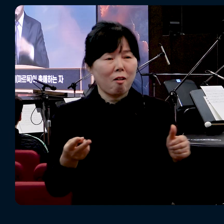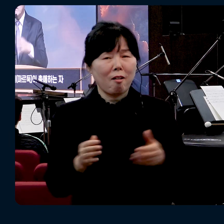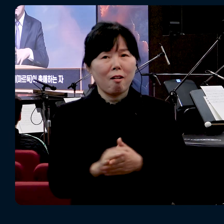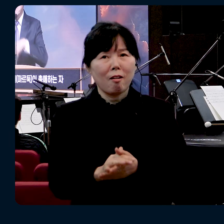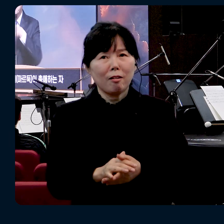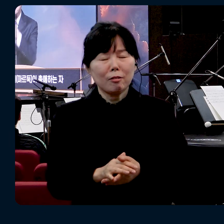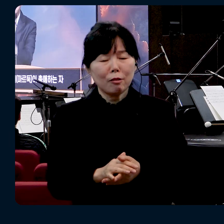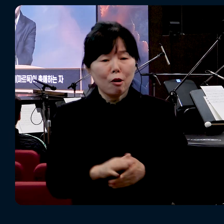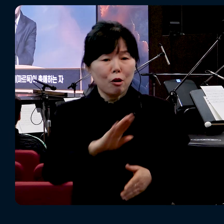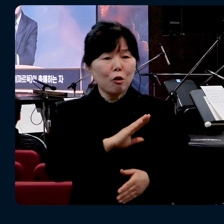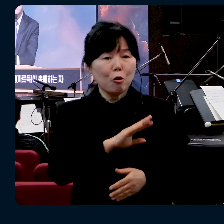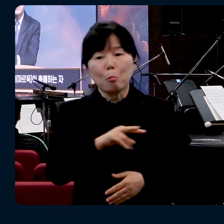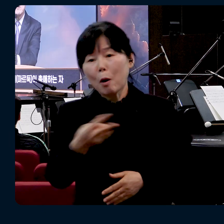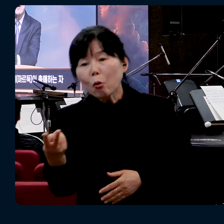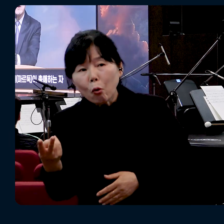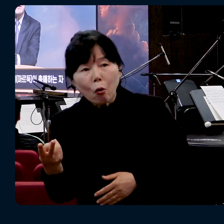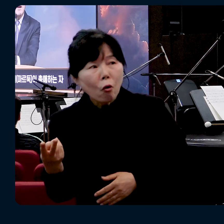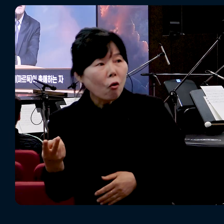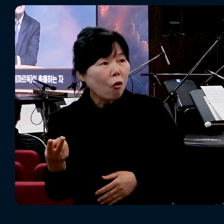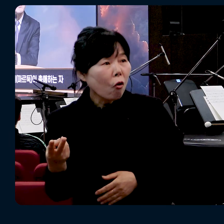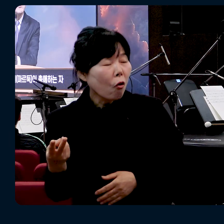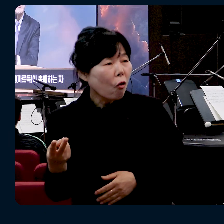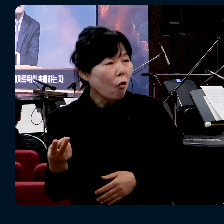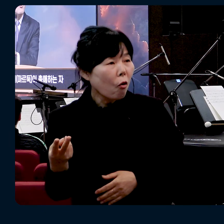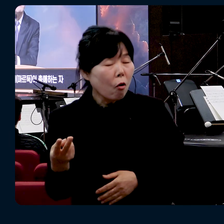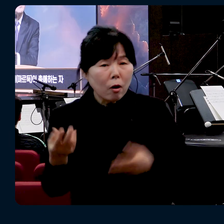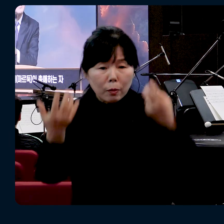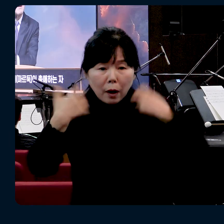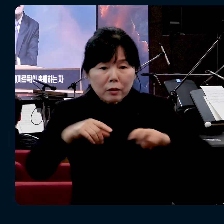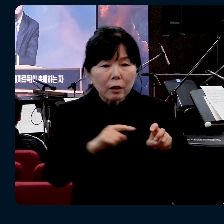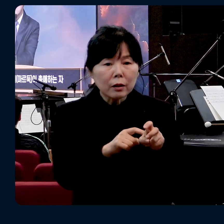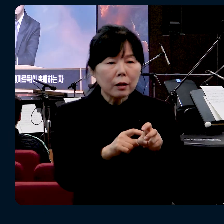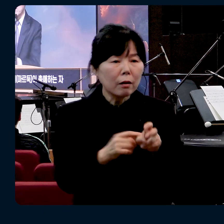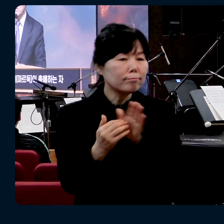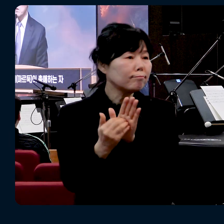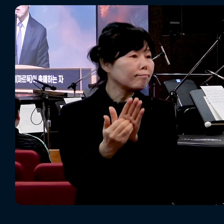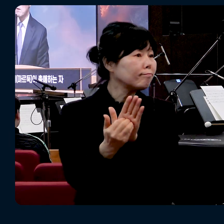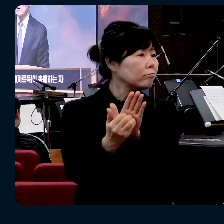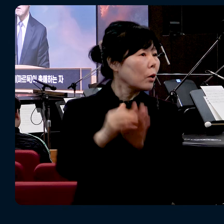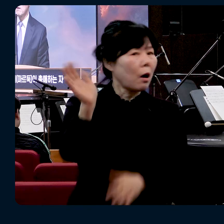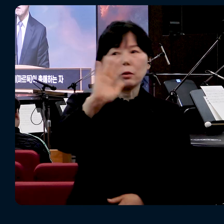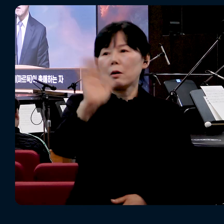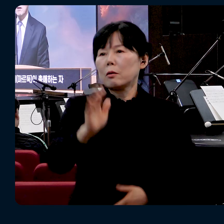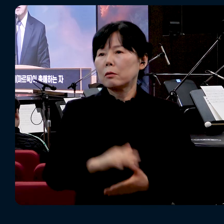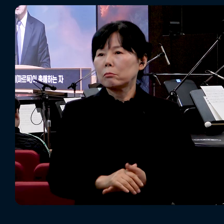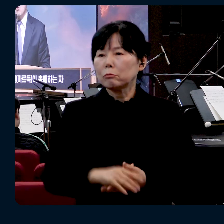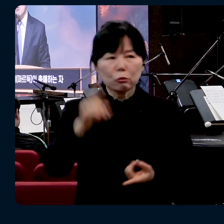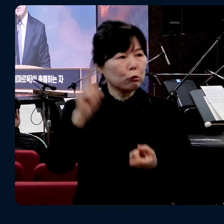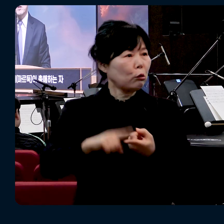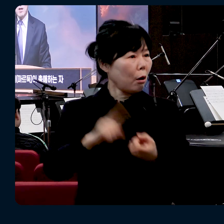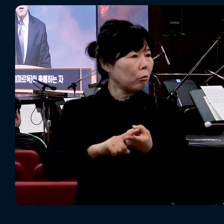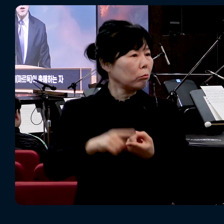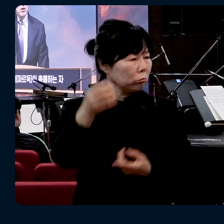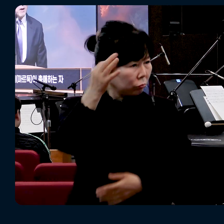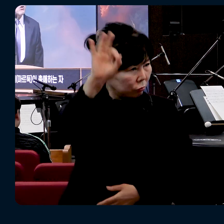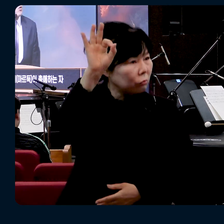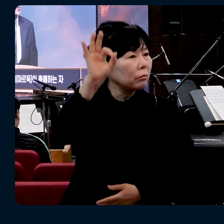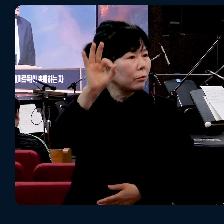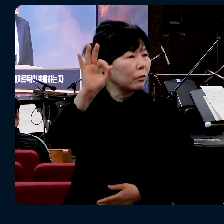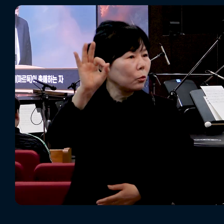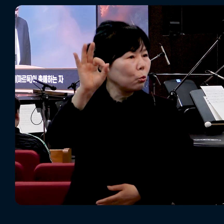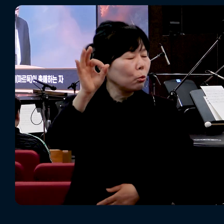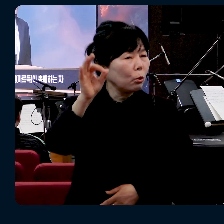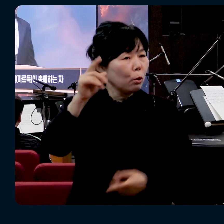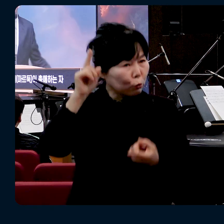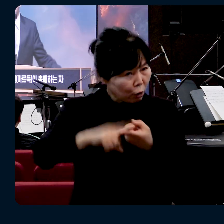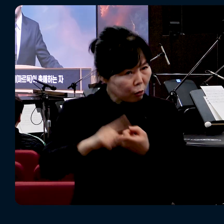그런데 그렇게 계명을 했을 때 여러분, 다니엘이 그걸 거부하지 않았다, 이걸 보셔야 됩니다. 다니엘이 그걸 거부하면서 나는 그건 받을